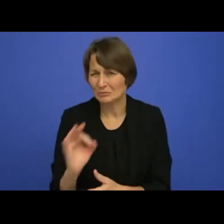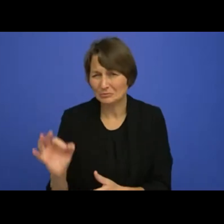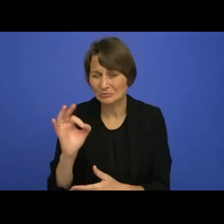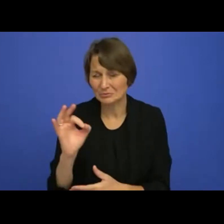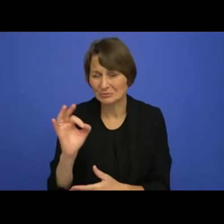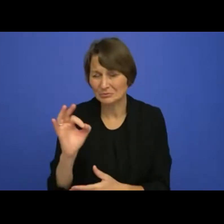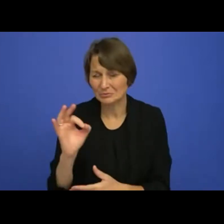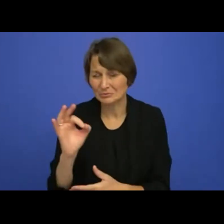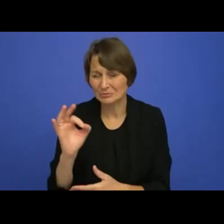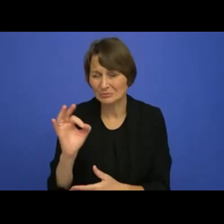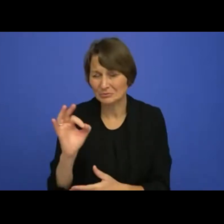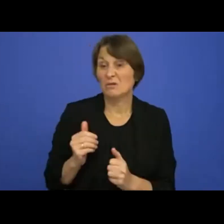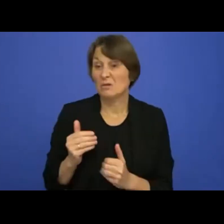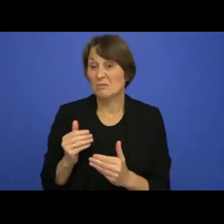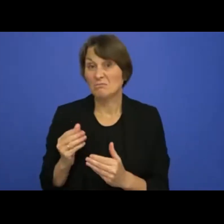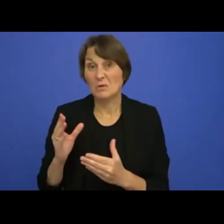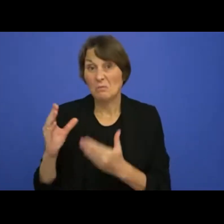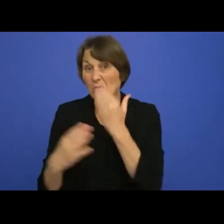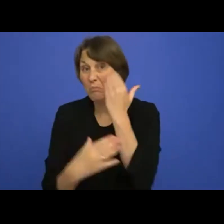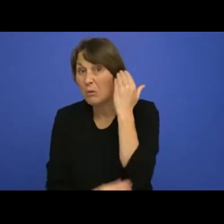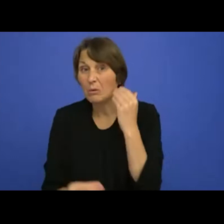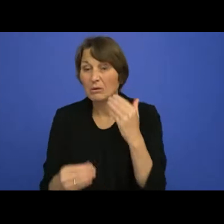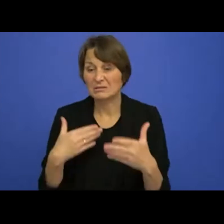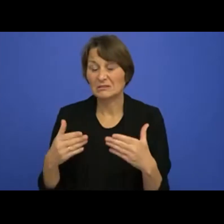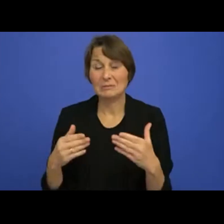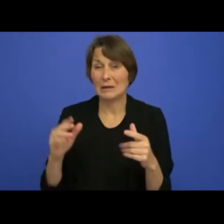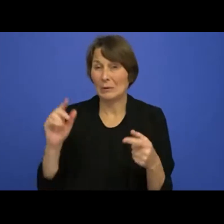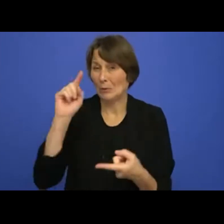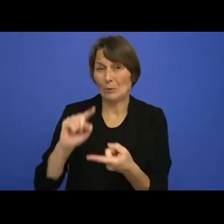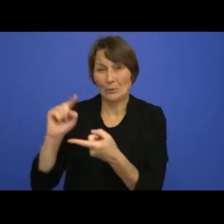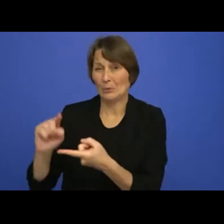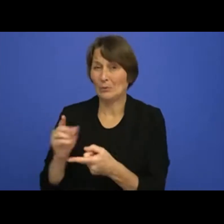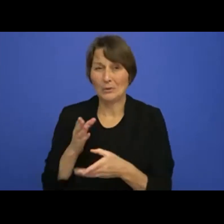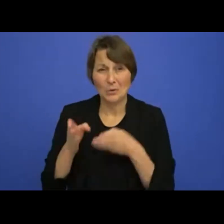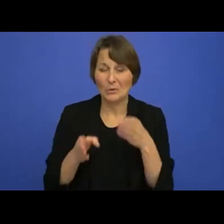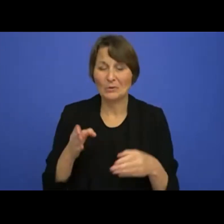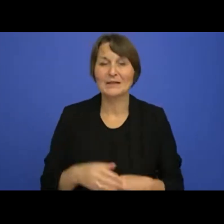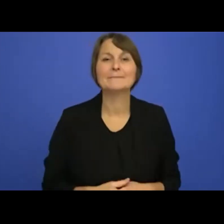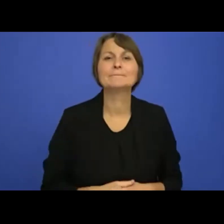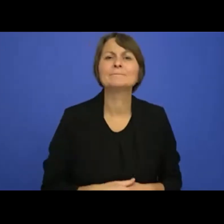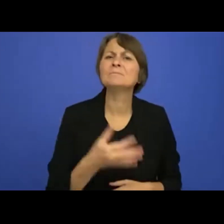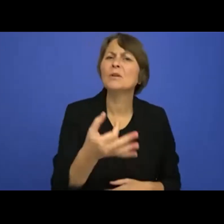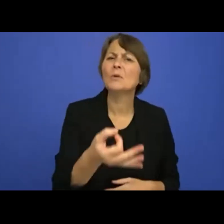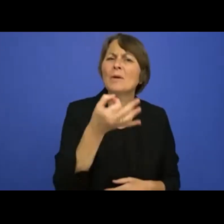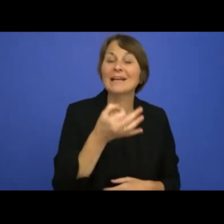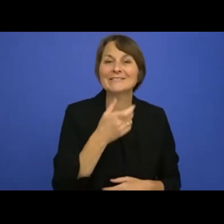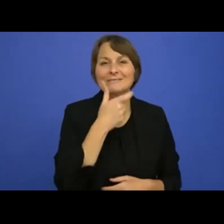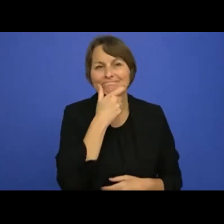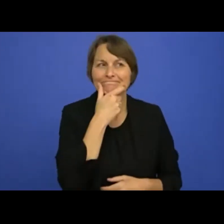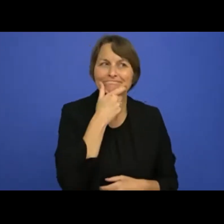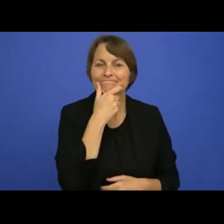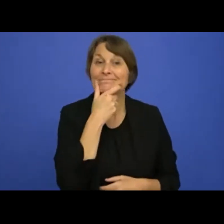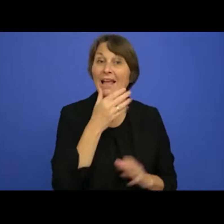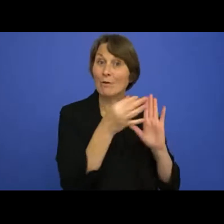les plus riches, c'est 61% pour tous, mais parfois on a des régions où l'écart est très important au niveau d'inscription, du taux d'inscription entre les plus riches et les